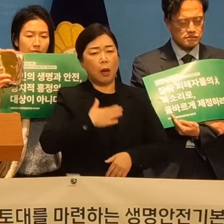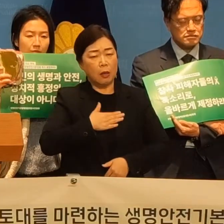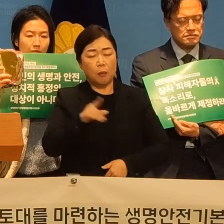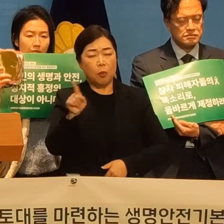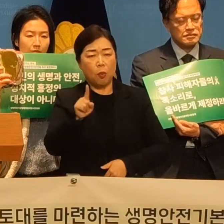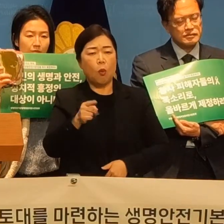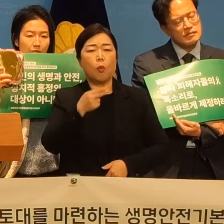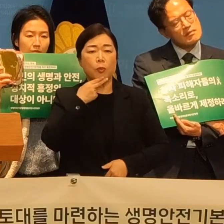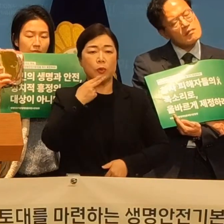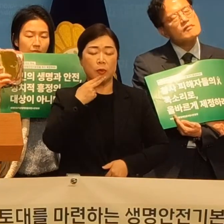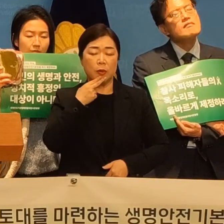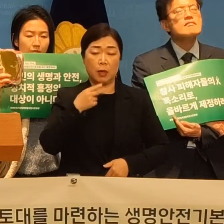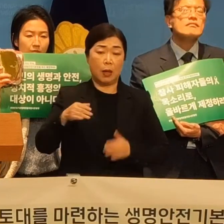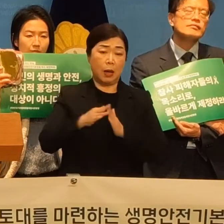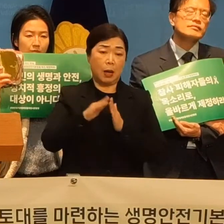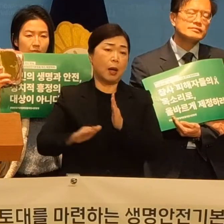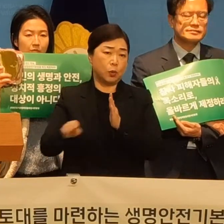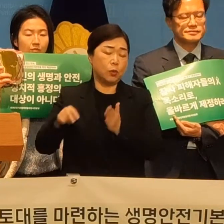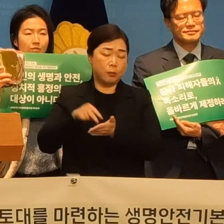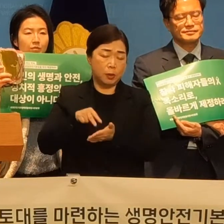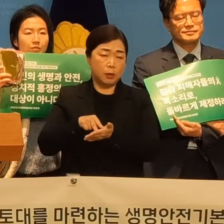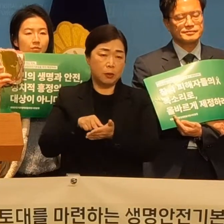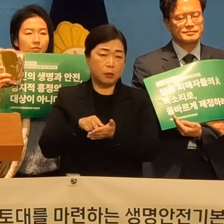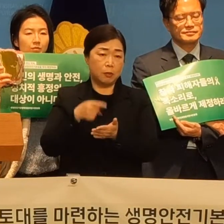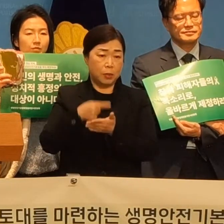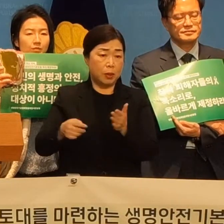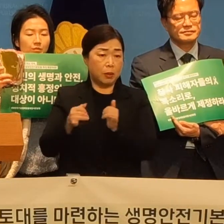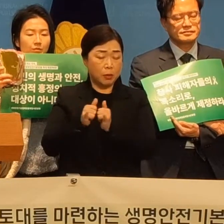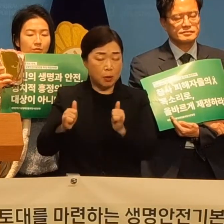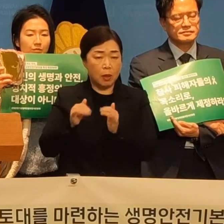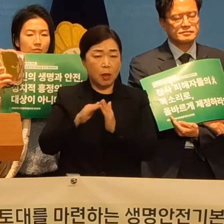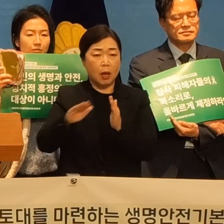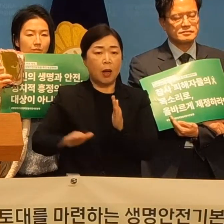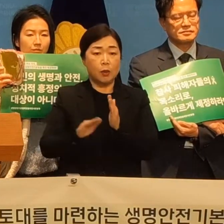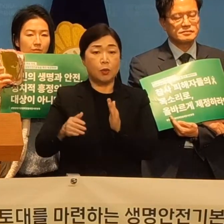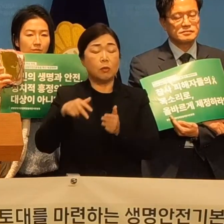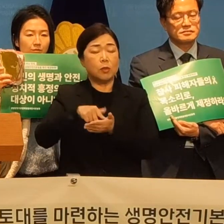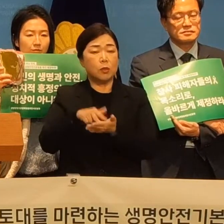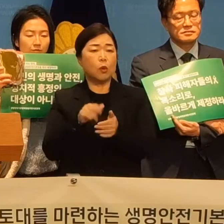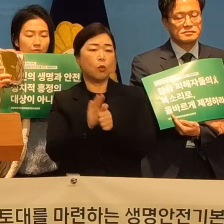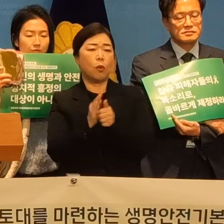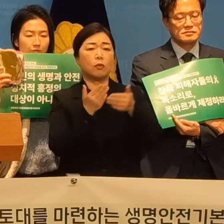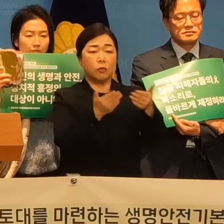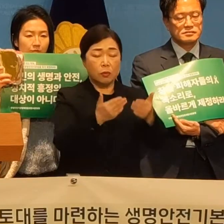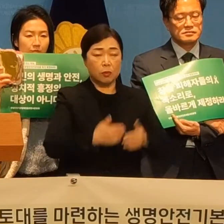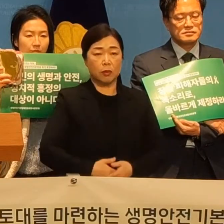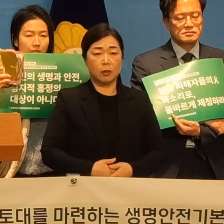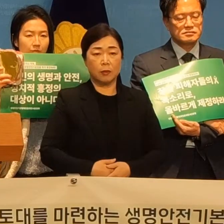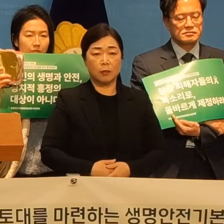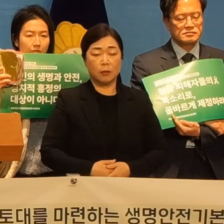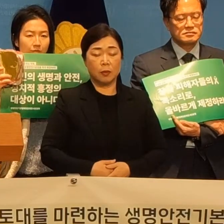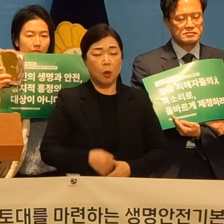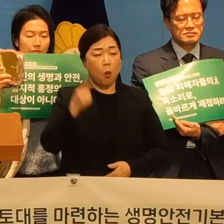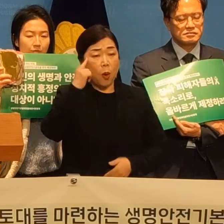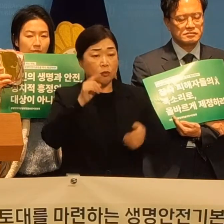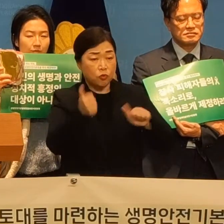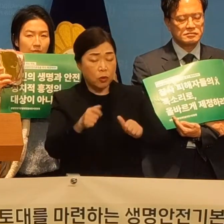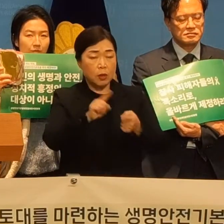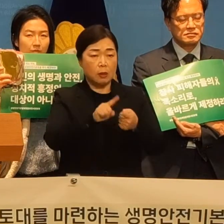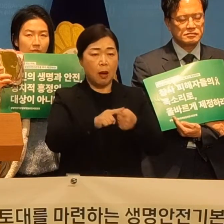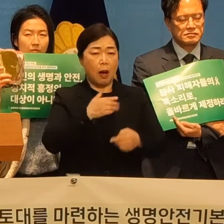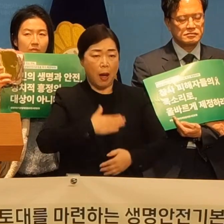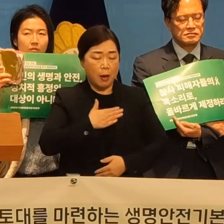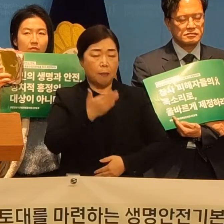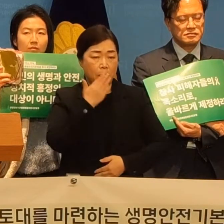없던 유가족들은 그 피해 유가족들을 도와 내 가족의 죽음의 이유라도 알 수 있게 도와준 것은